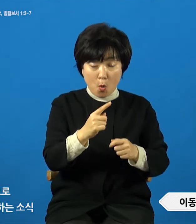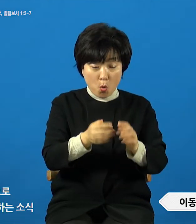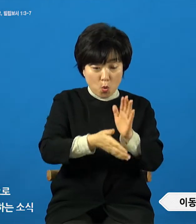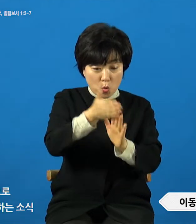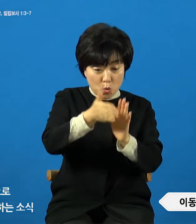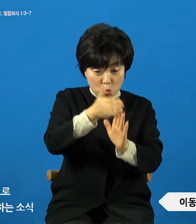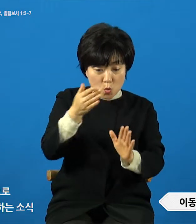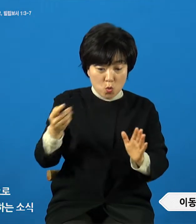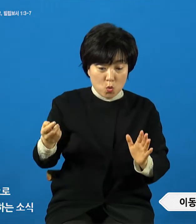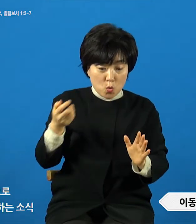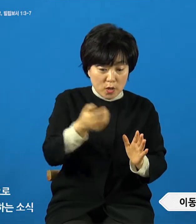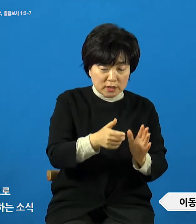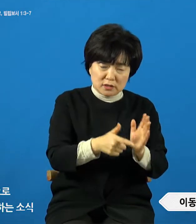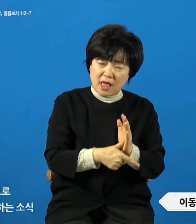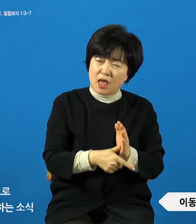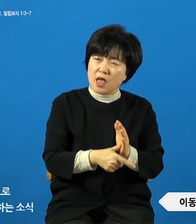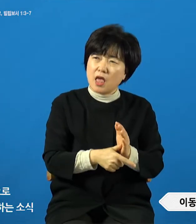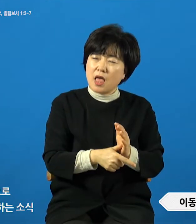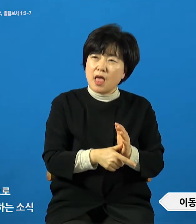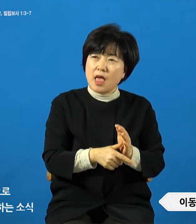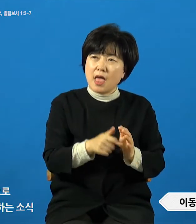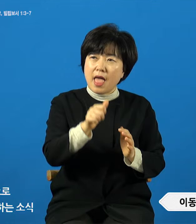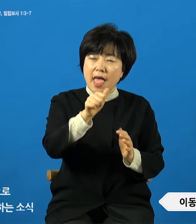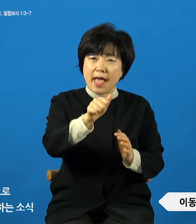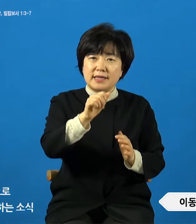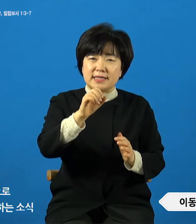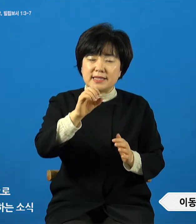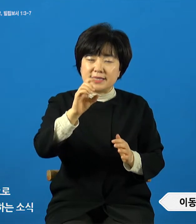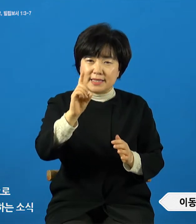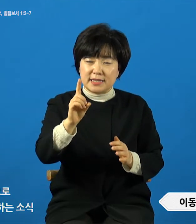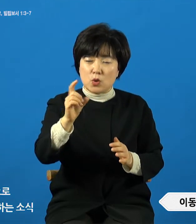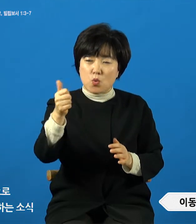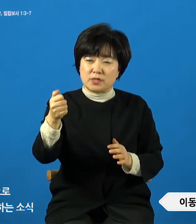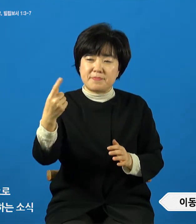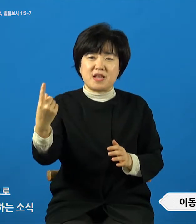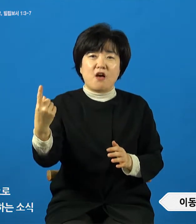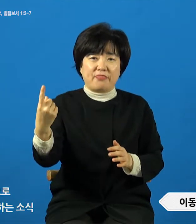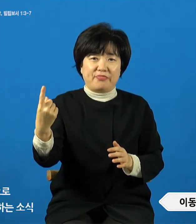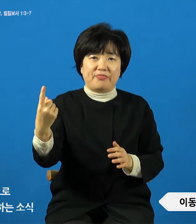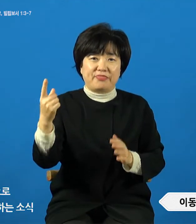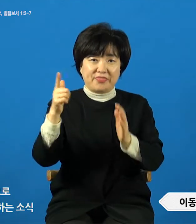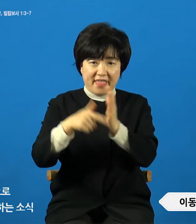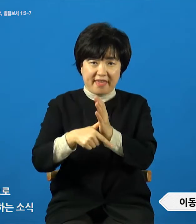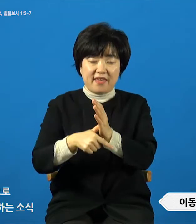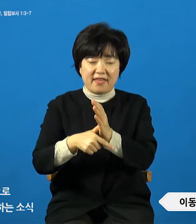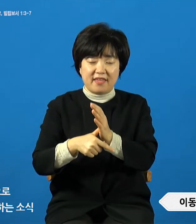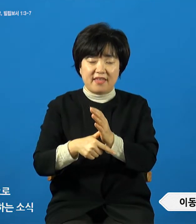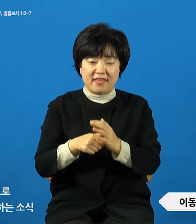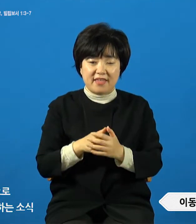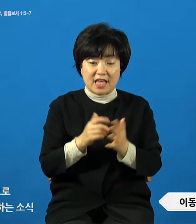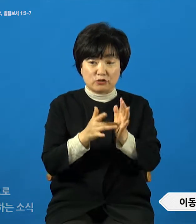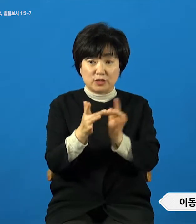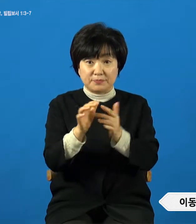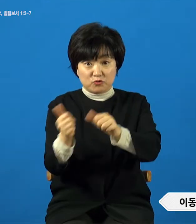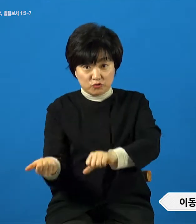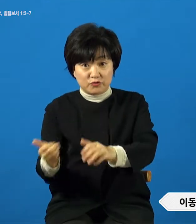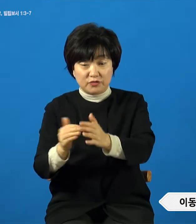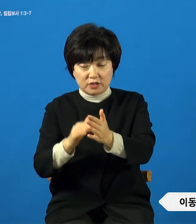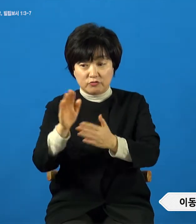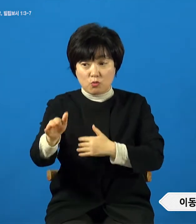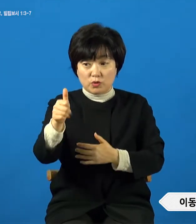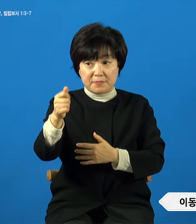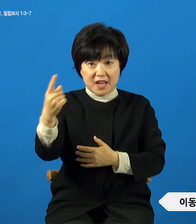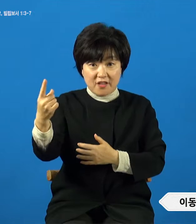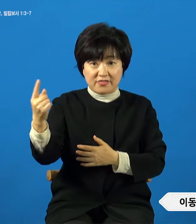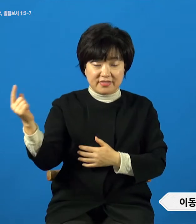한 51년경이었을 것이라고 생각합니다. 51년. 그리고 이제 한 10년이 흘러갑니다. 세월이 10년이